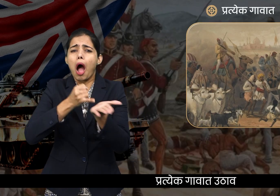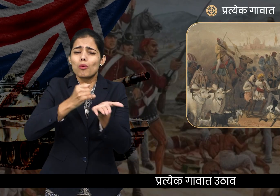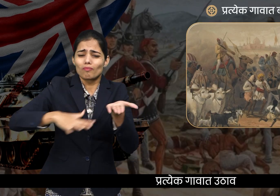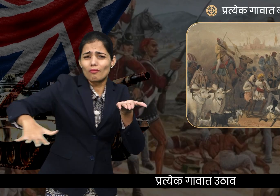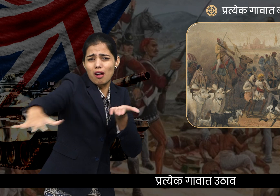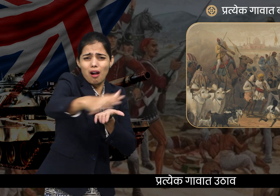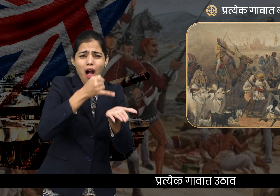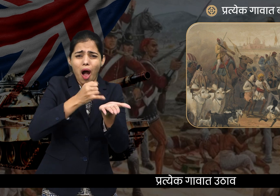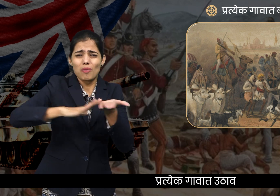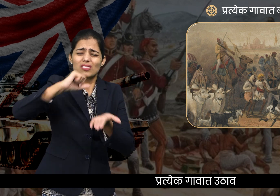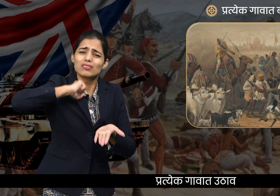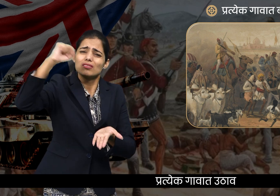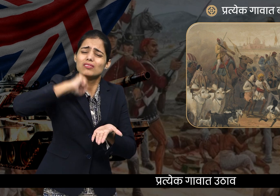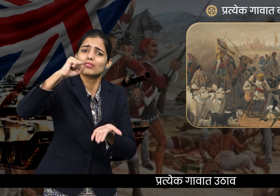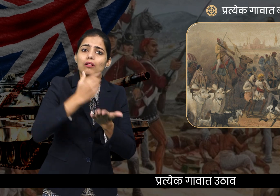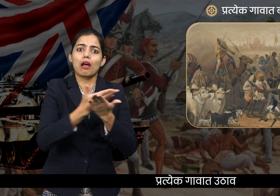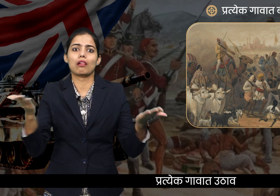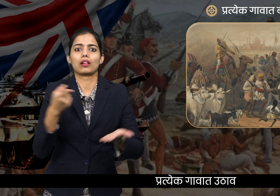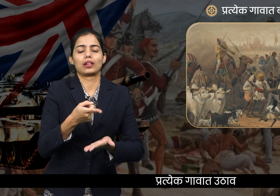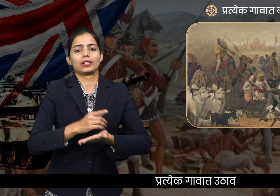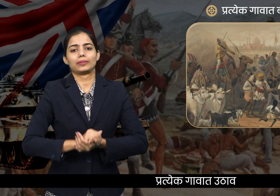प्रत्येक गावात उठाव.